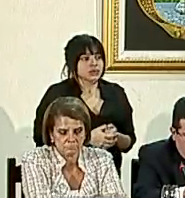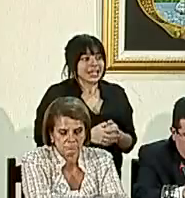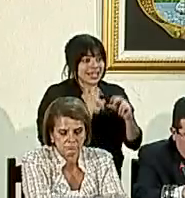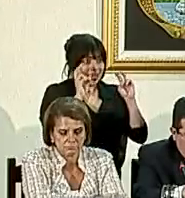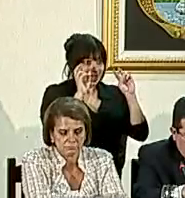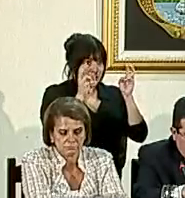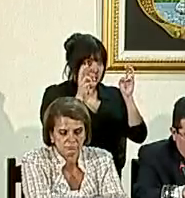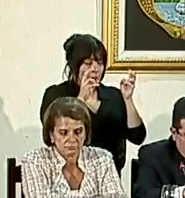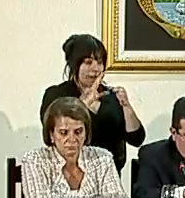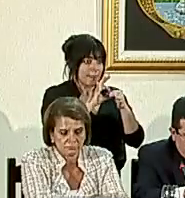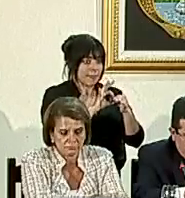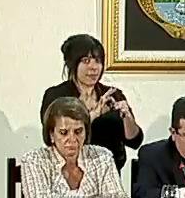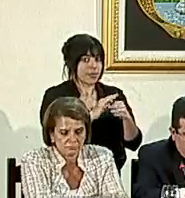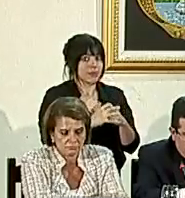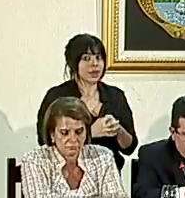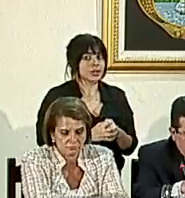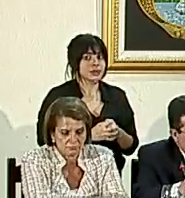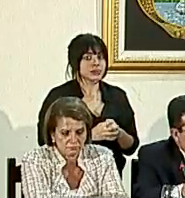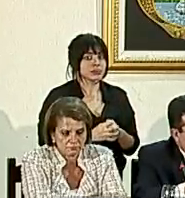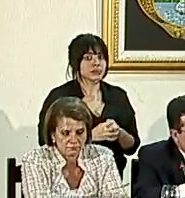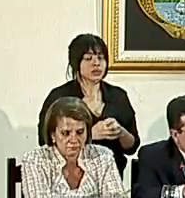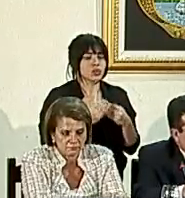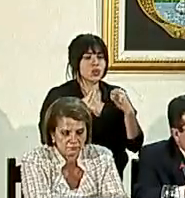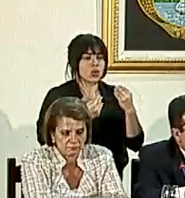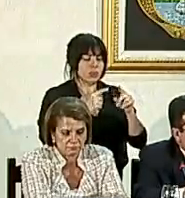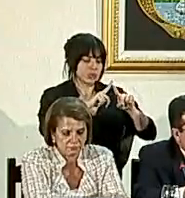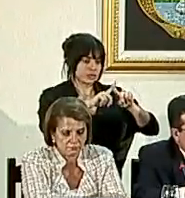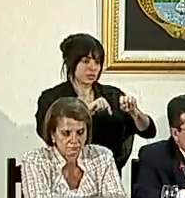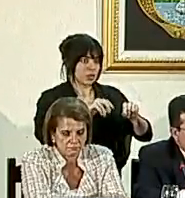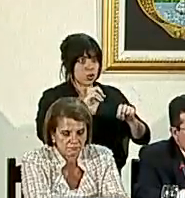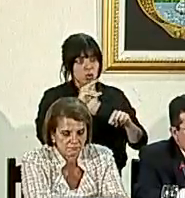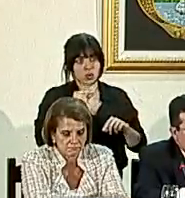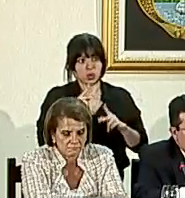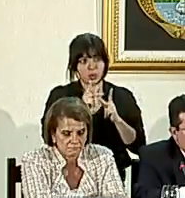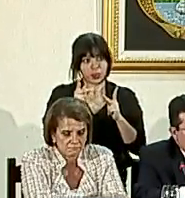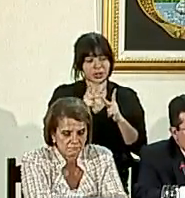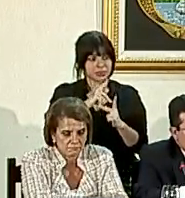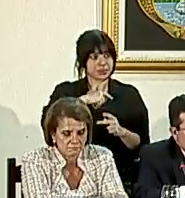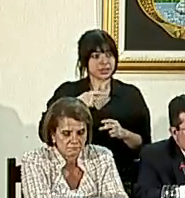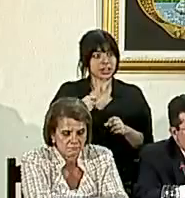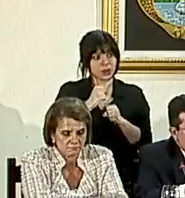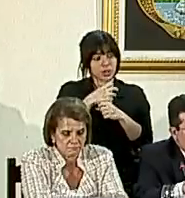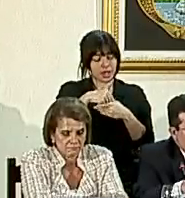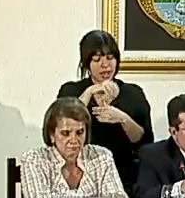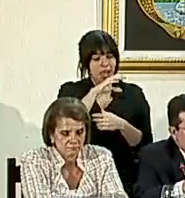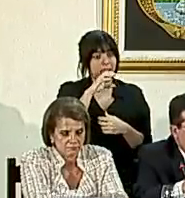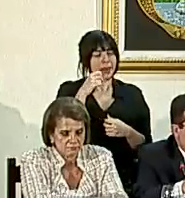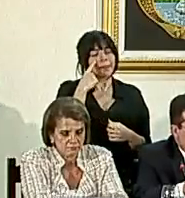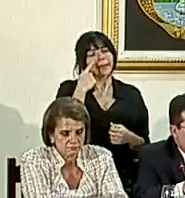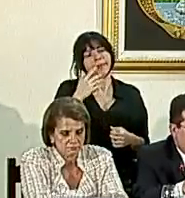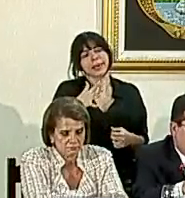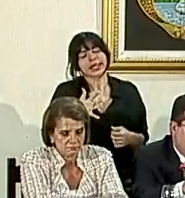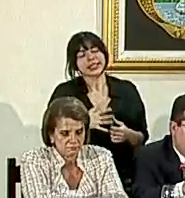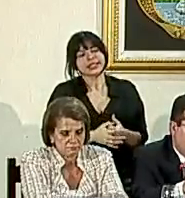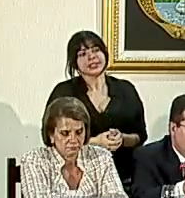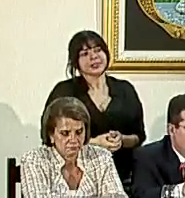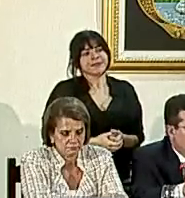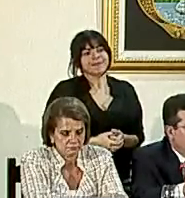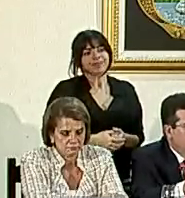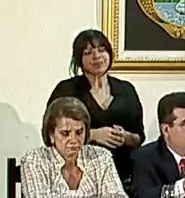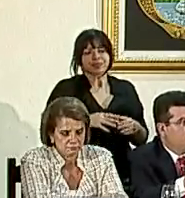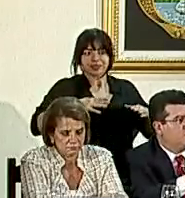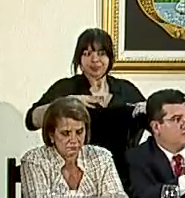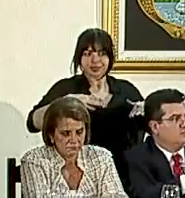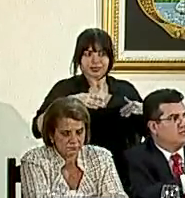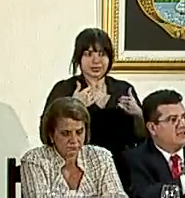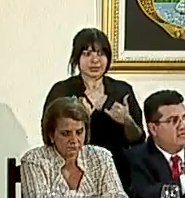el tema de la de eliminar o no la presidencia ejecutiva de la caja me parece que no está